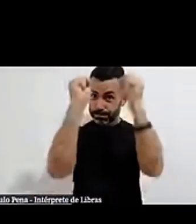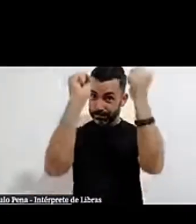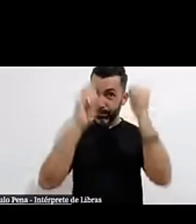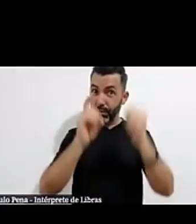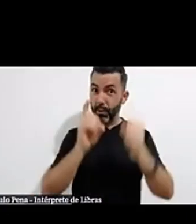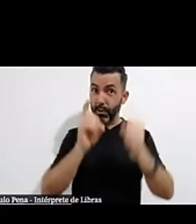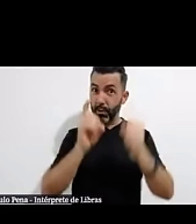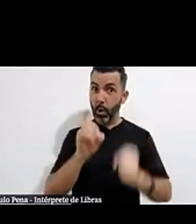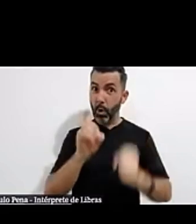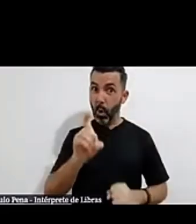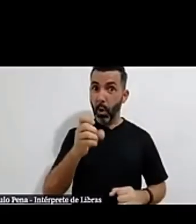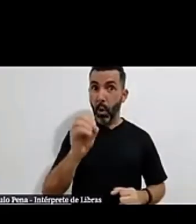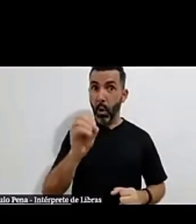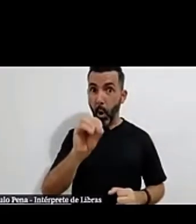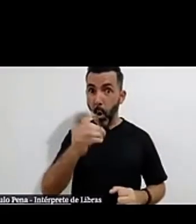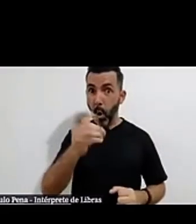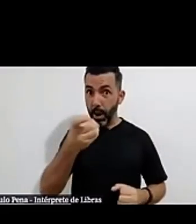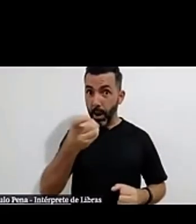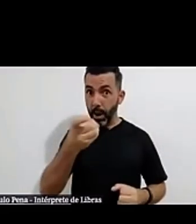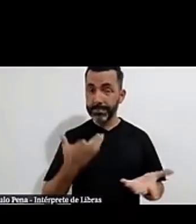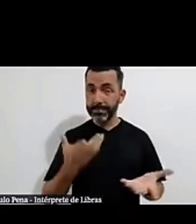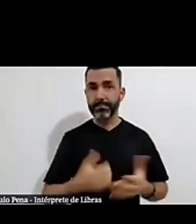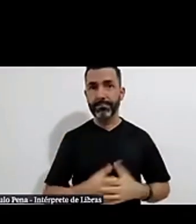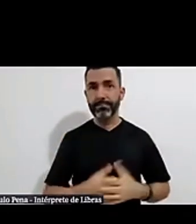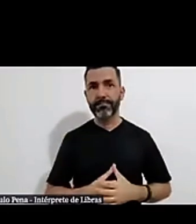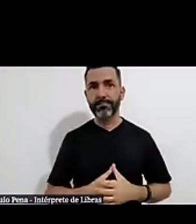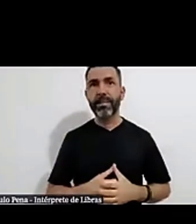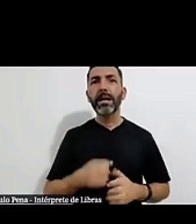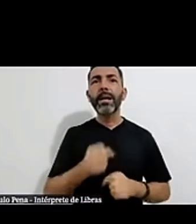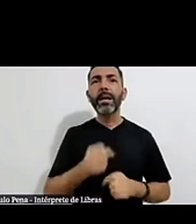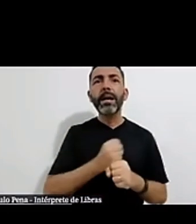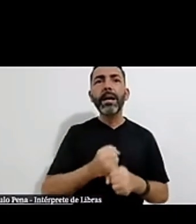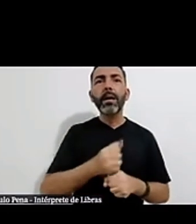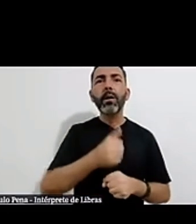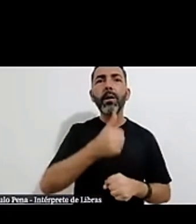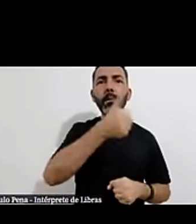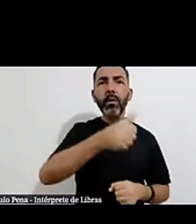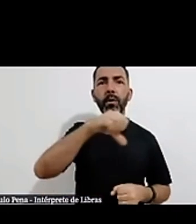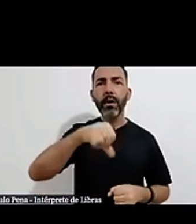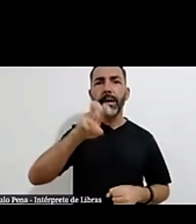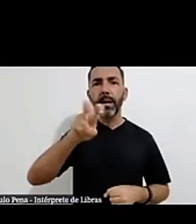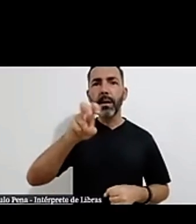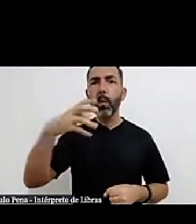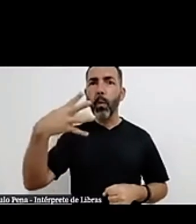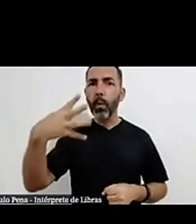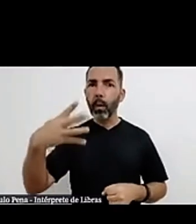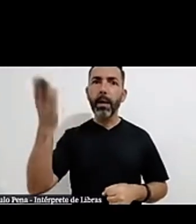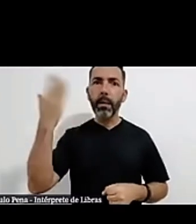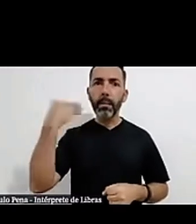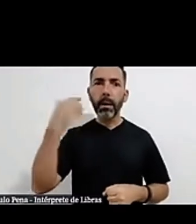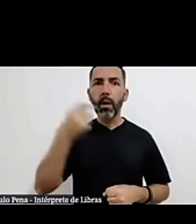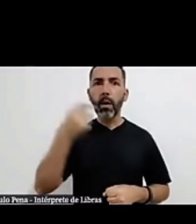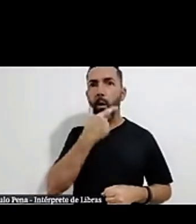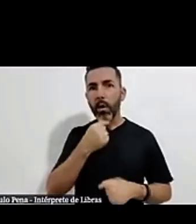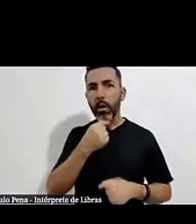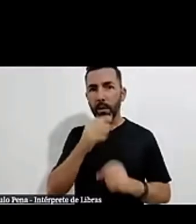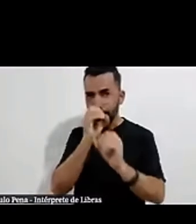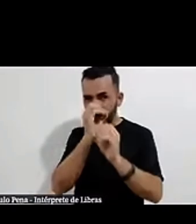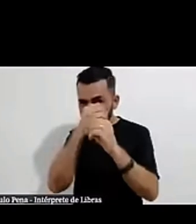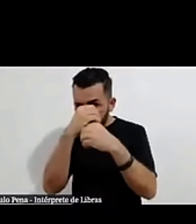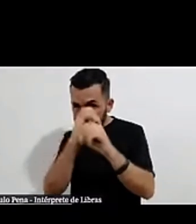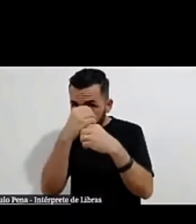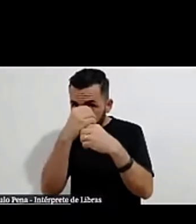Em 1954, já fazem, portanto, 70 anos, os cientistas descobriram que o